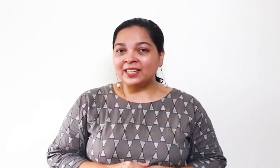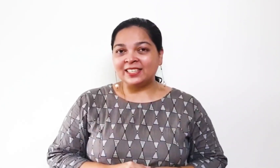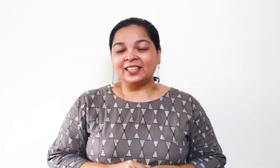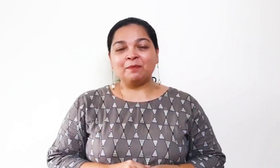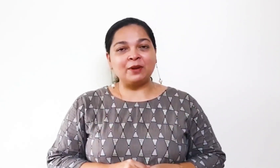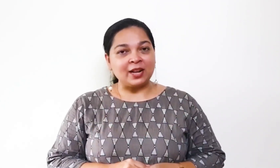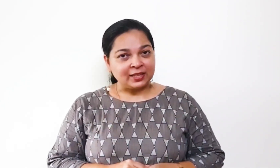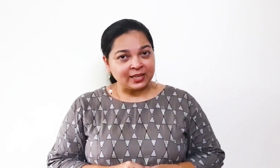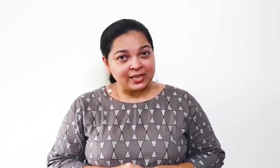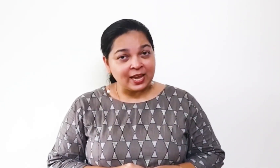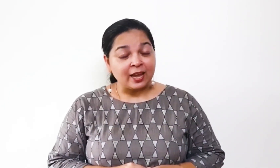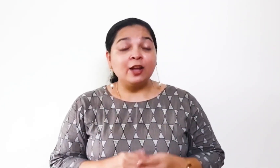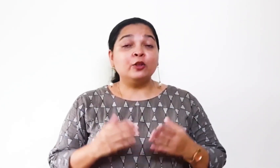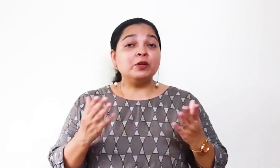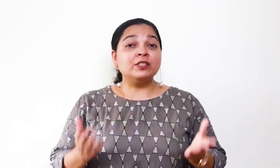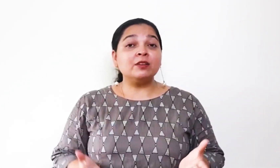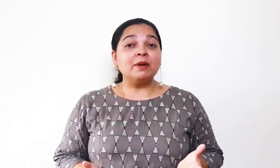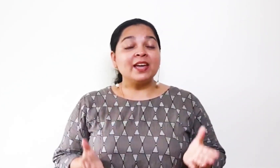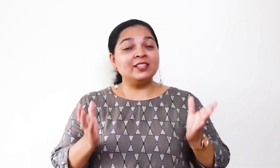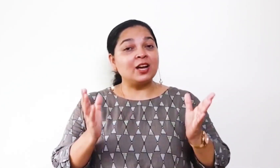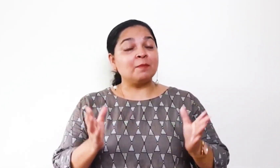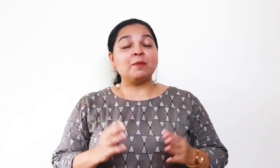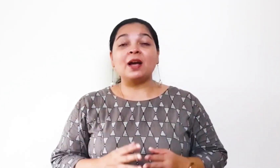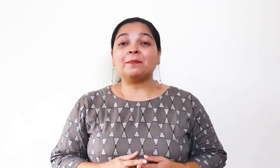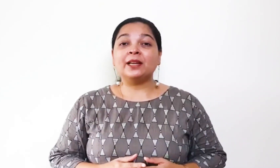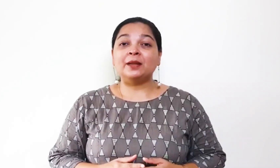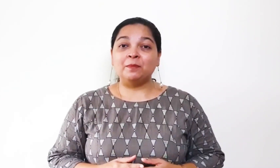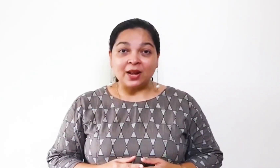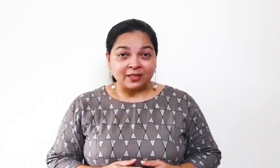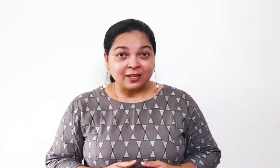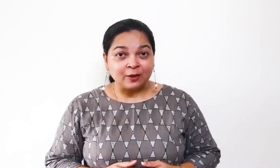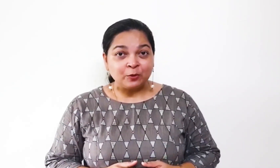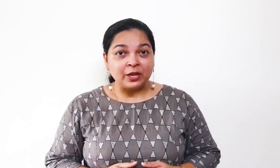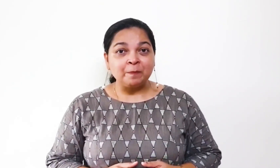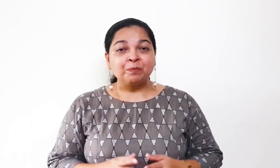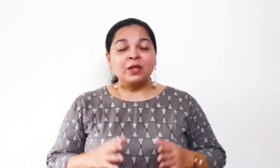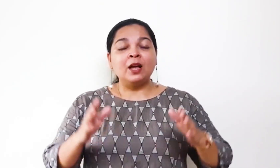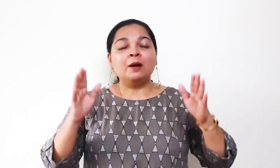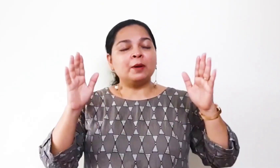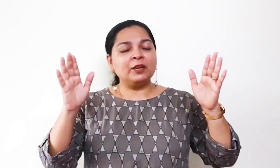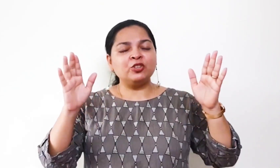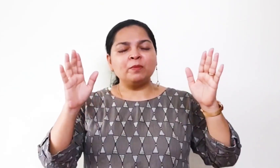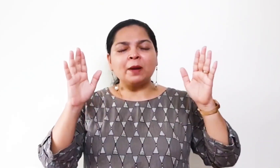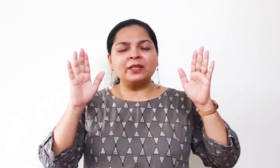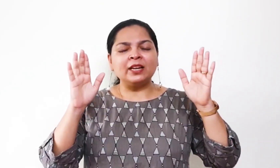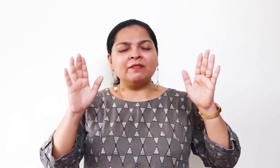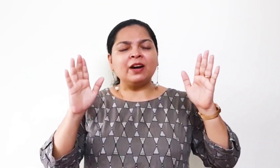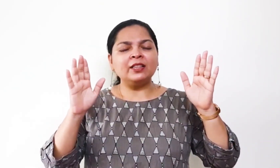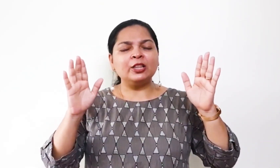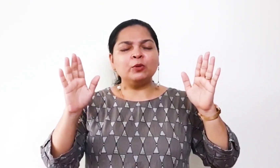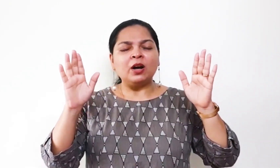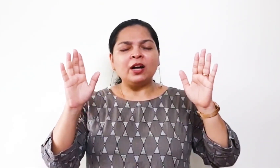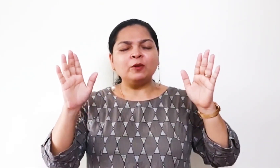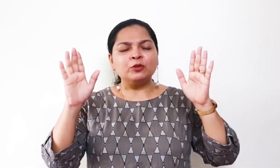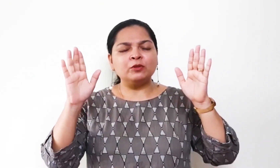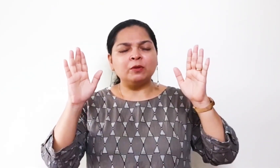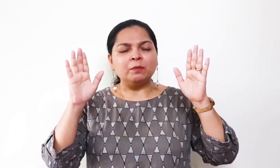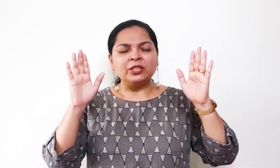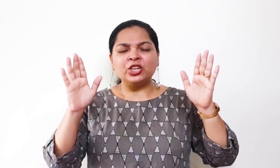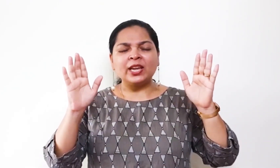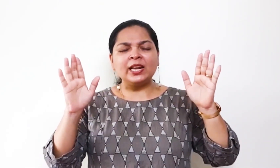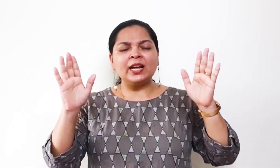आपने हमारे साथ ये प्रार्थना की है तो ये समय है जहाँ पर मैं आपके लिए प्रार्थना करूंगी। परमेश्वर, मैं आपको धन्यवाद देती हूँ हर